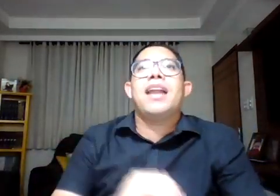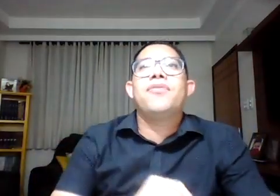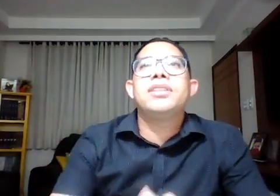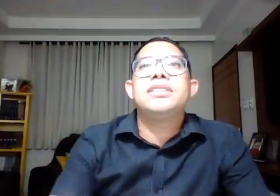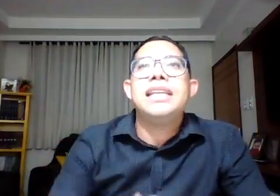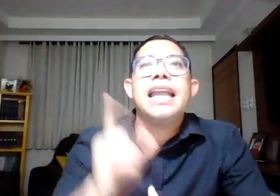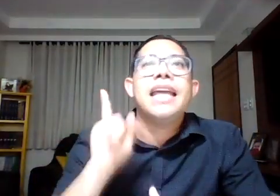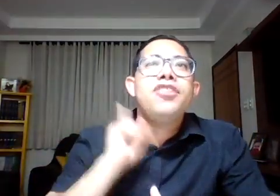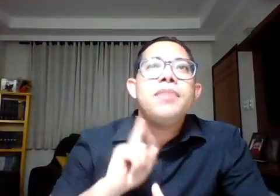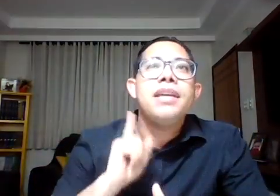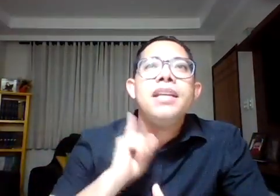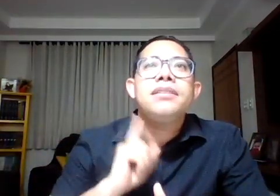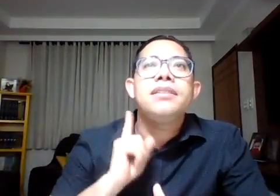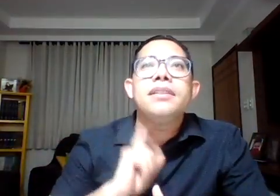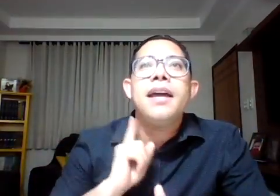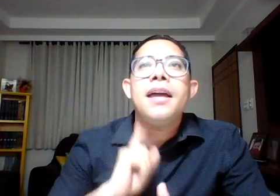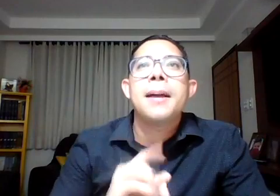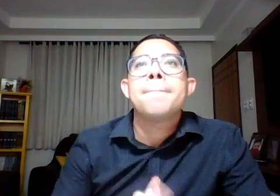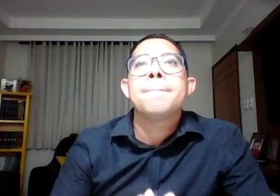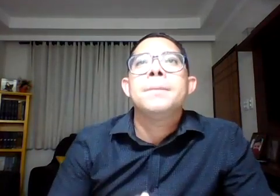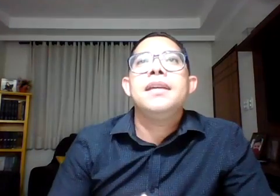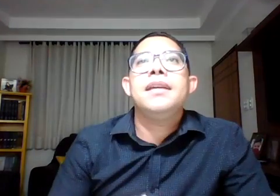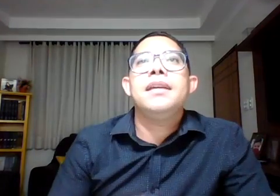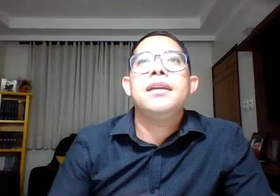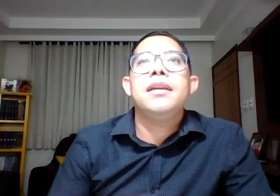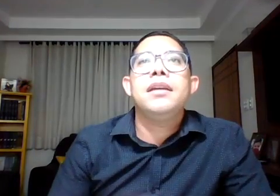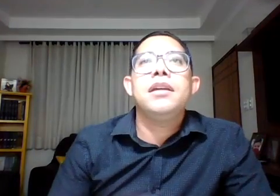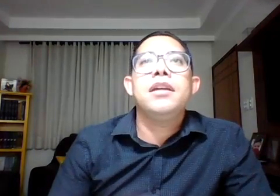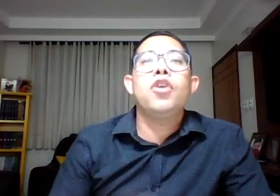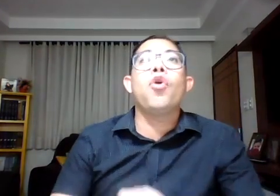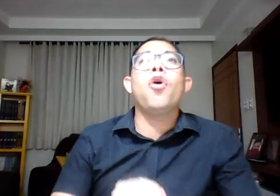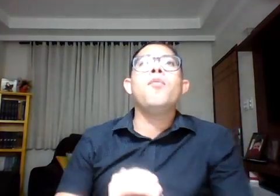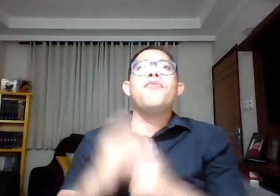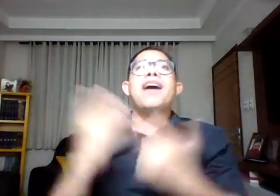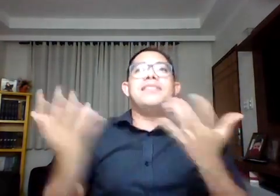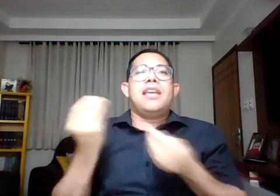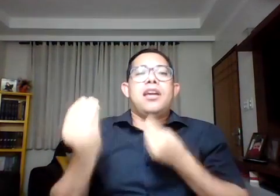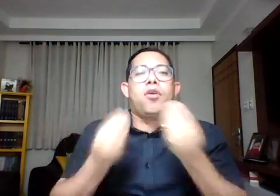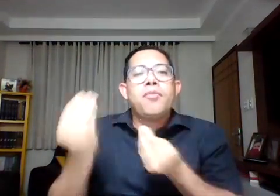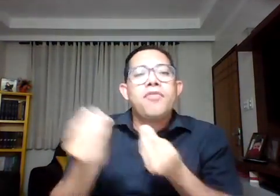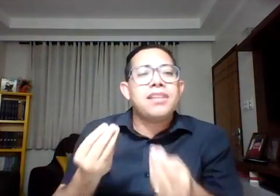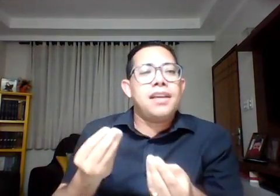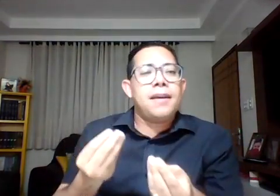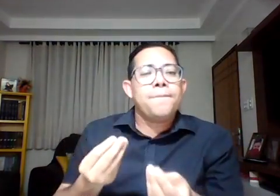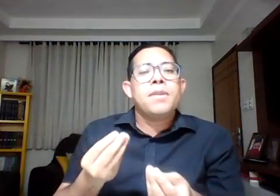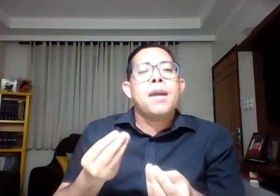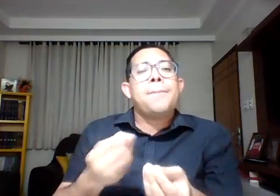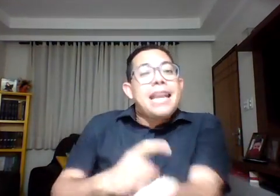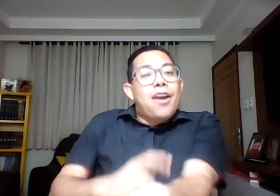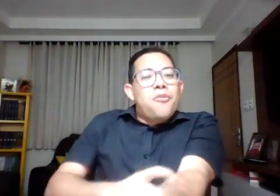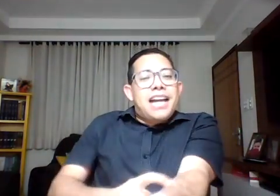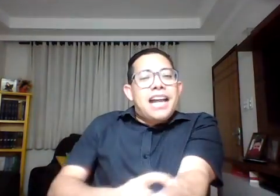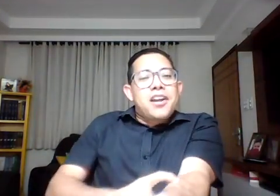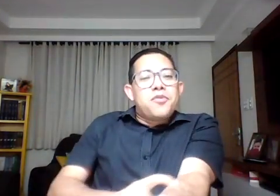falou assim que ela é de Minas, né? E como fazer para não ficar